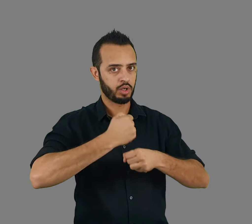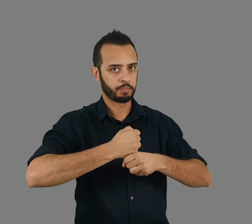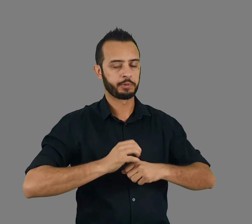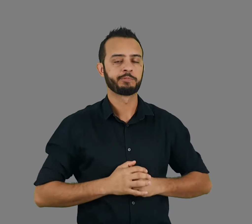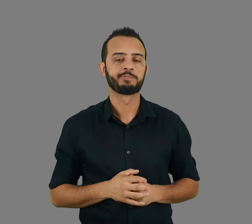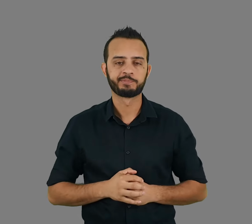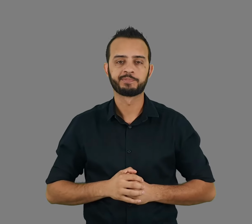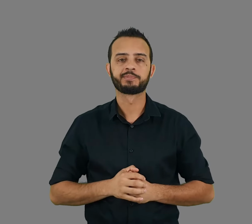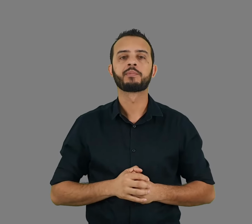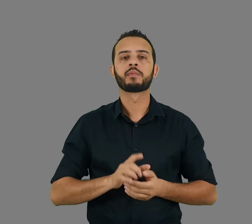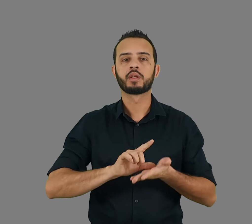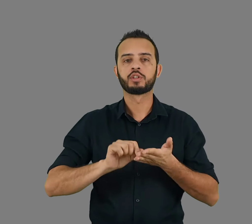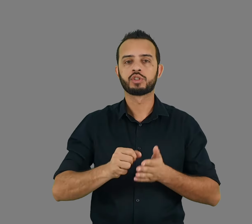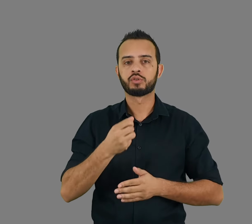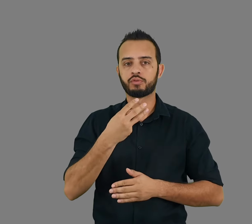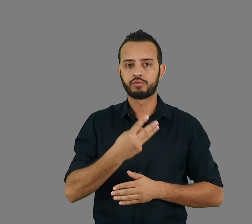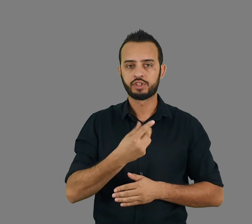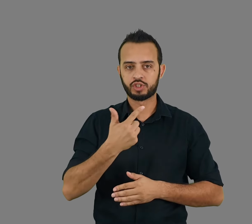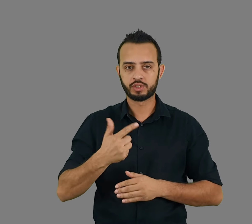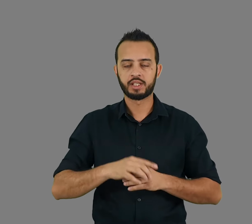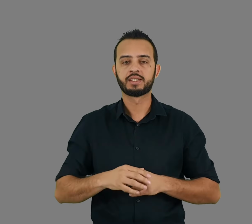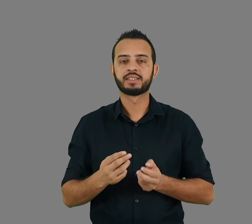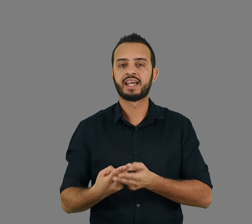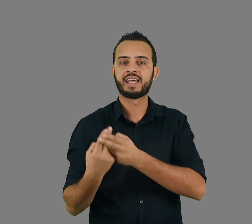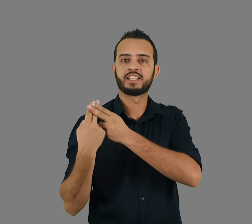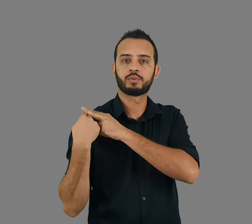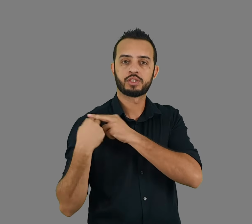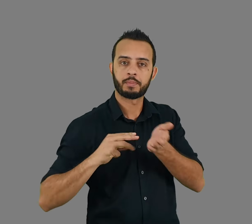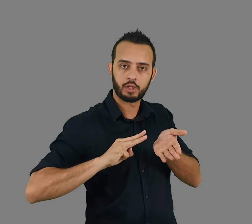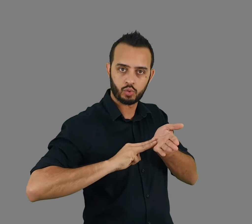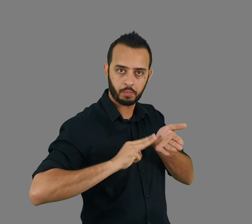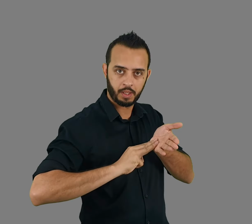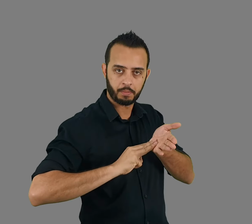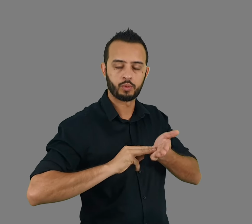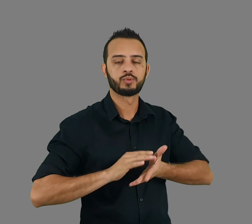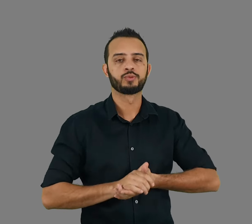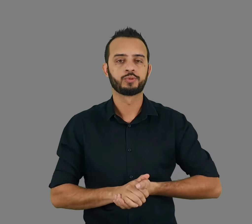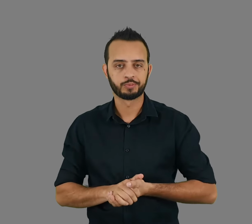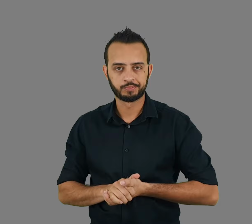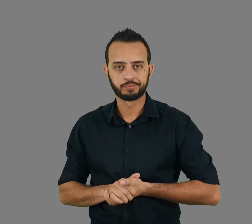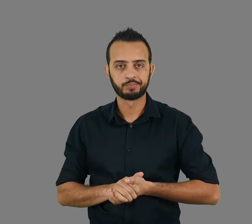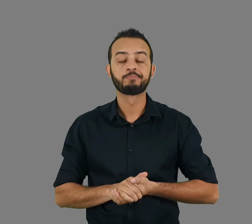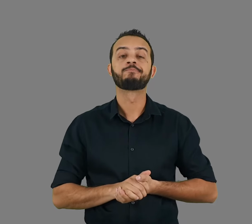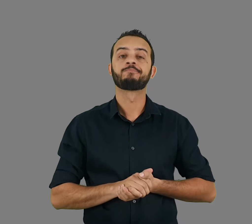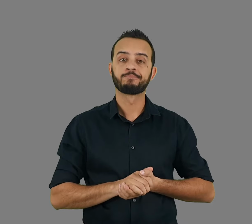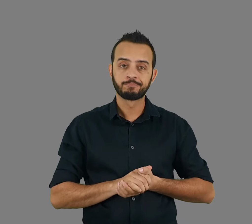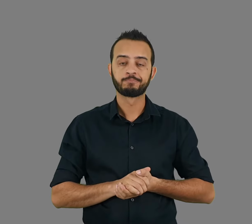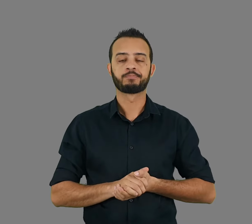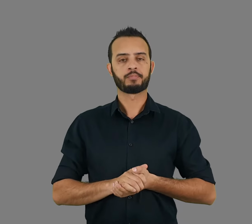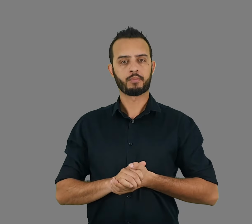Artigo 23. Da responsabilidade dos membros. Os associados, mesmo